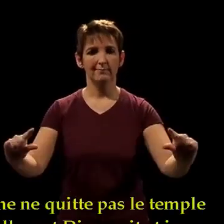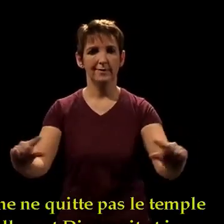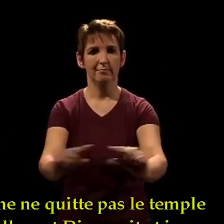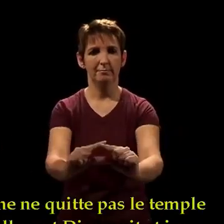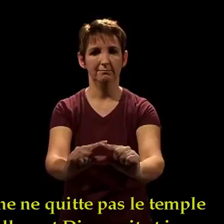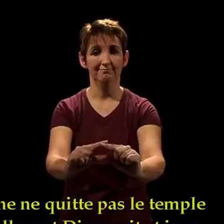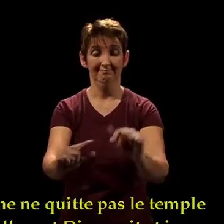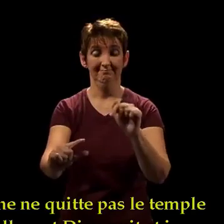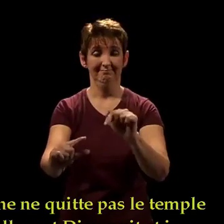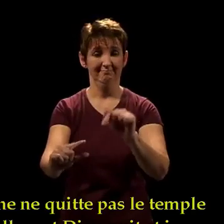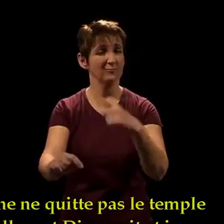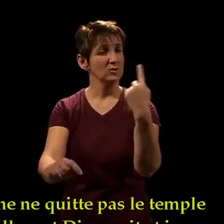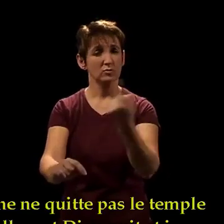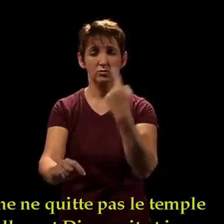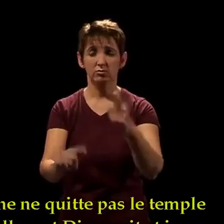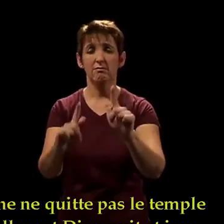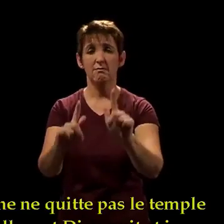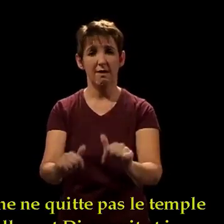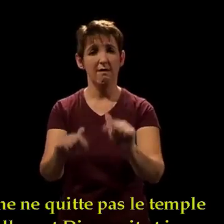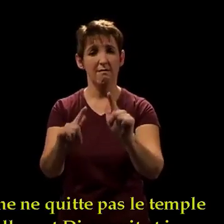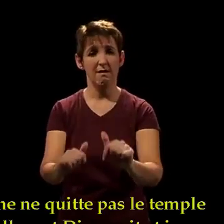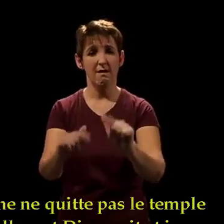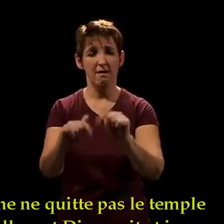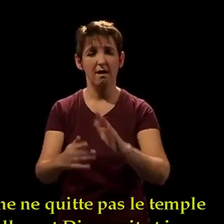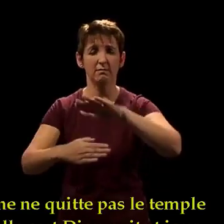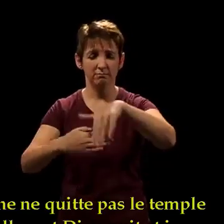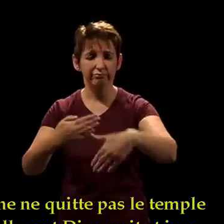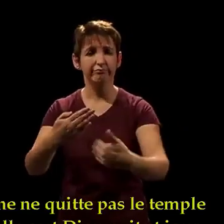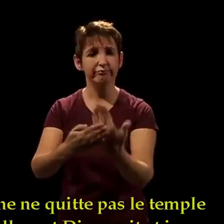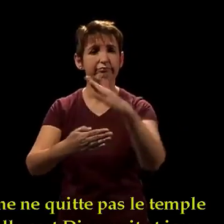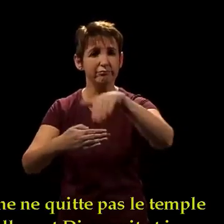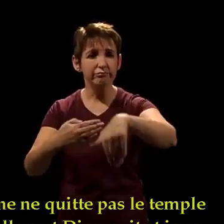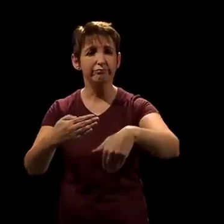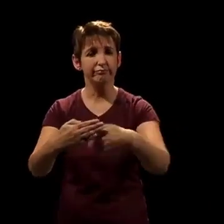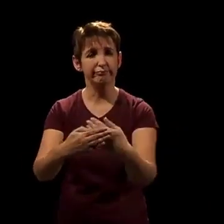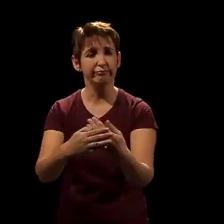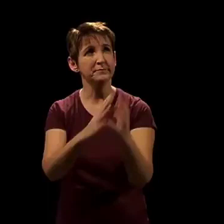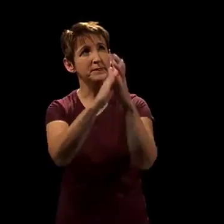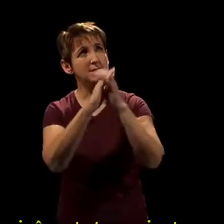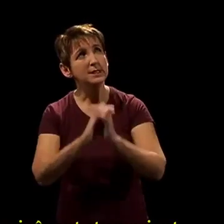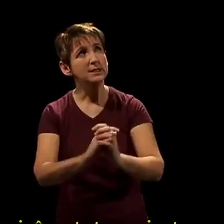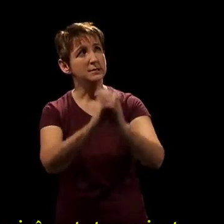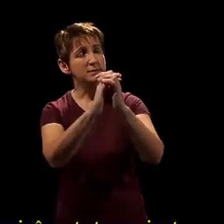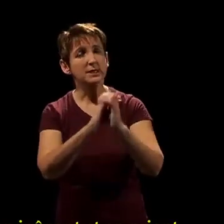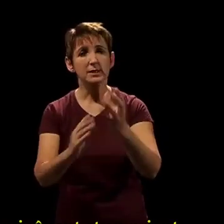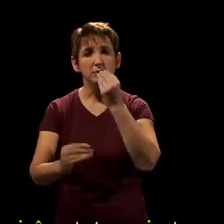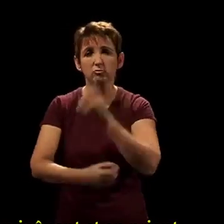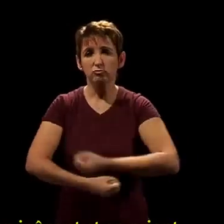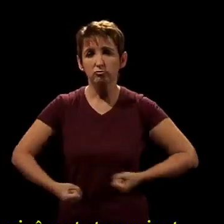Anne ne quitte pas le temple et elle sert Dieu nuit et jour, en jeûnant